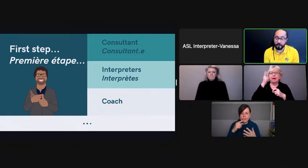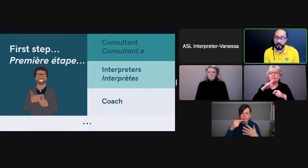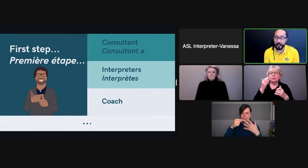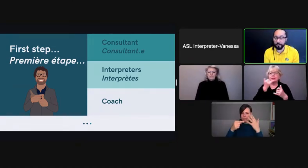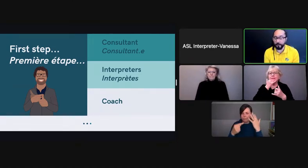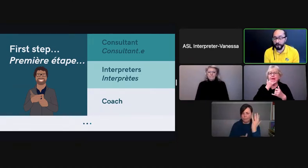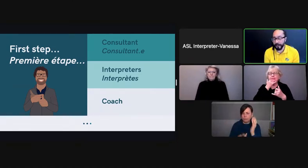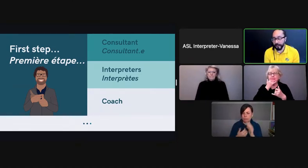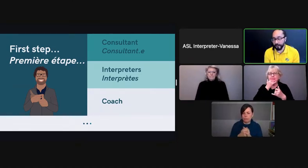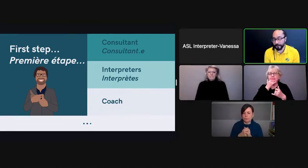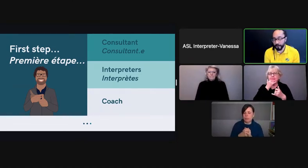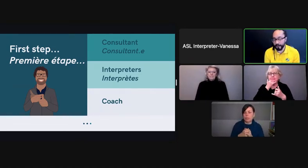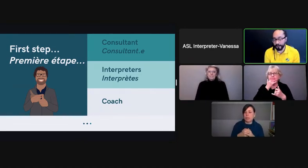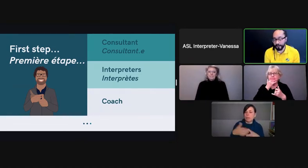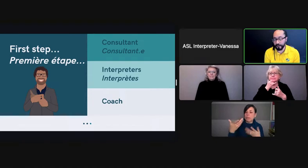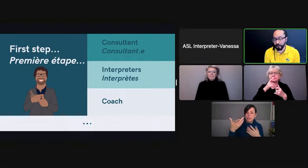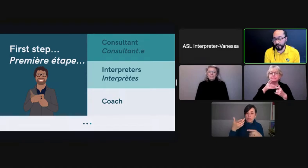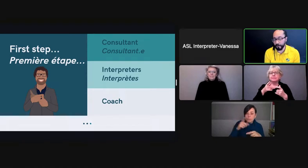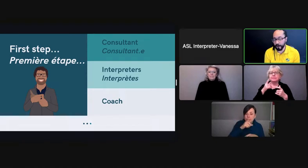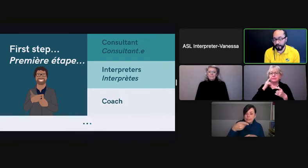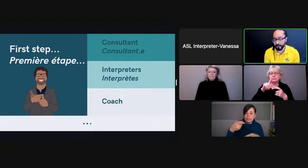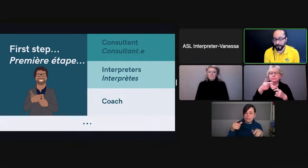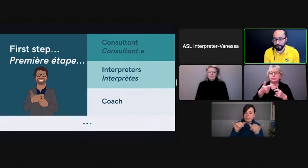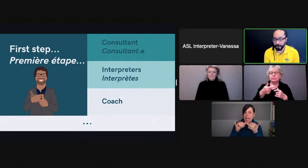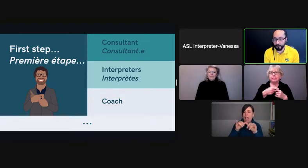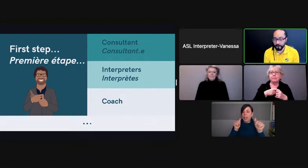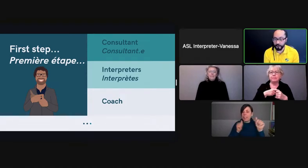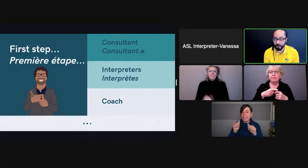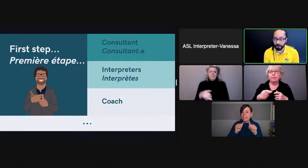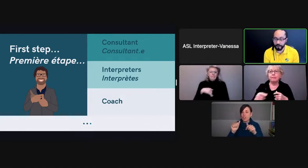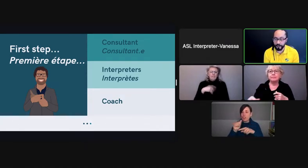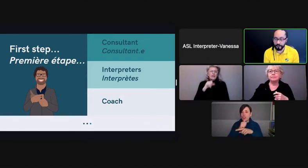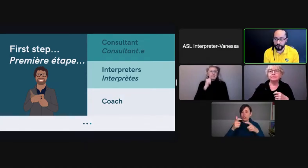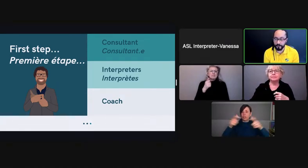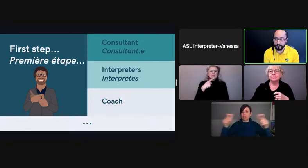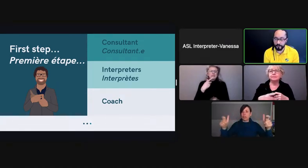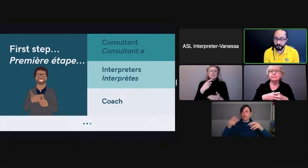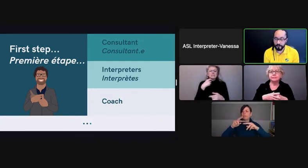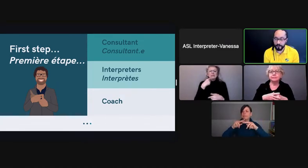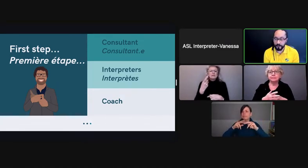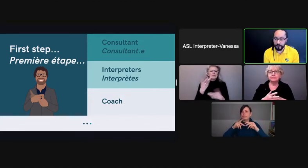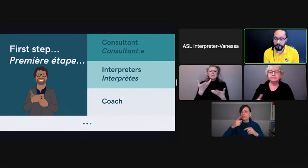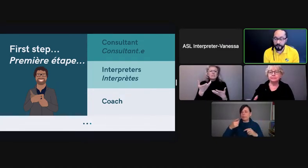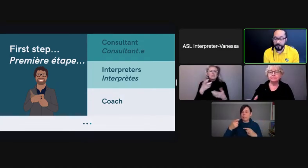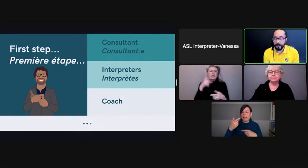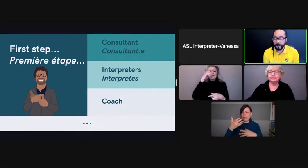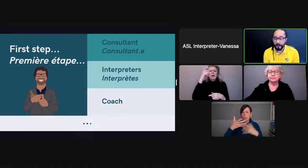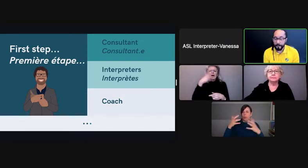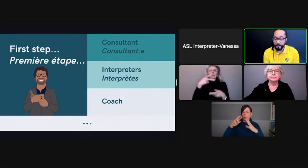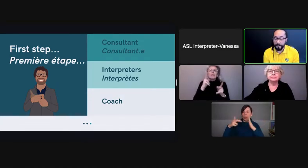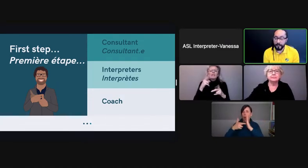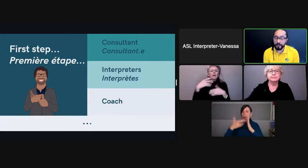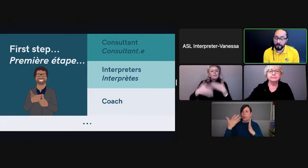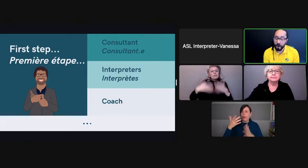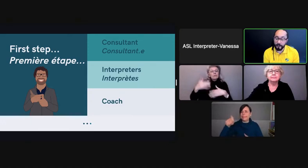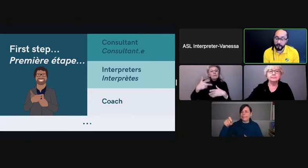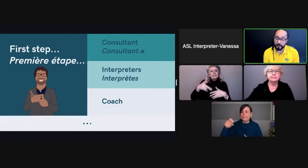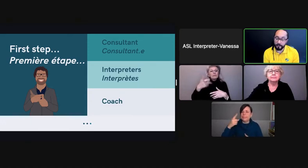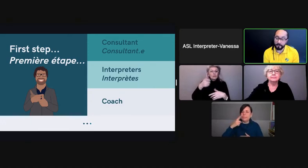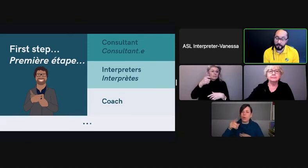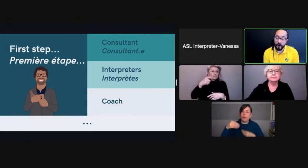fournir de la rétroaction, donner des notes grammaticales et parler de leur expérience durant le processus